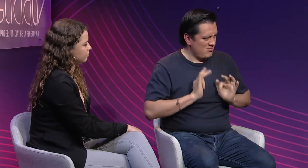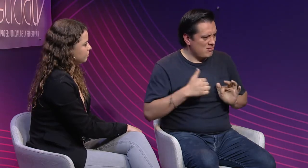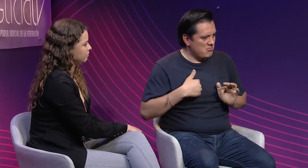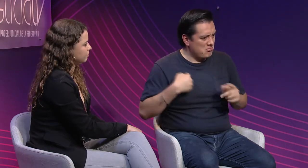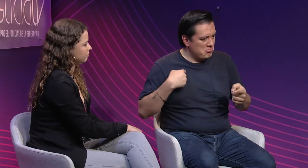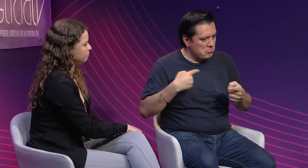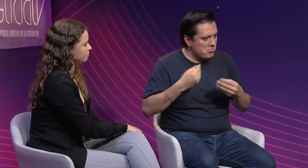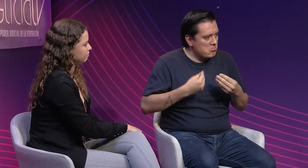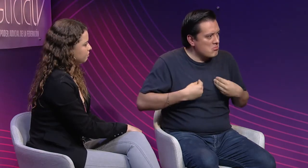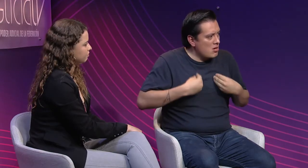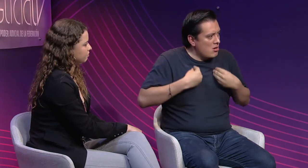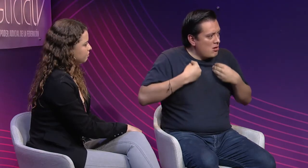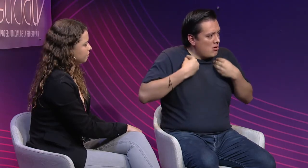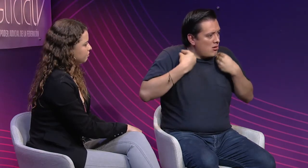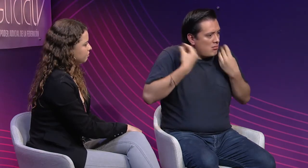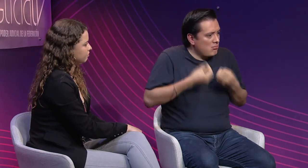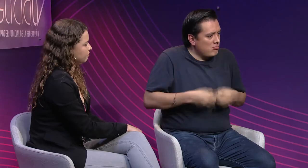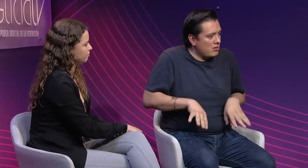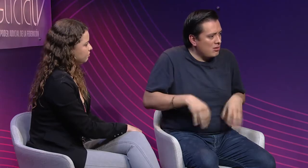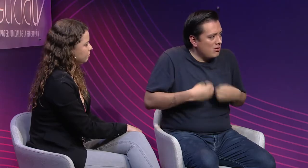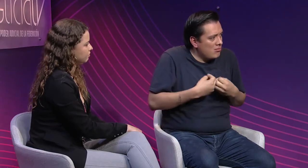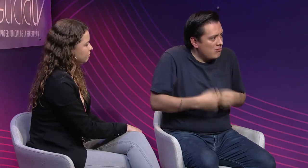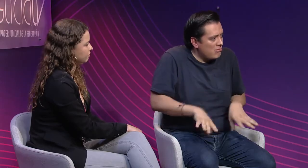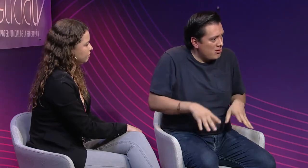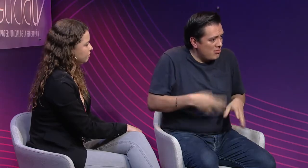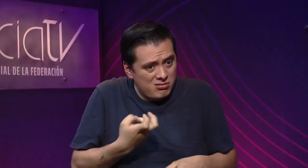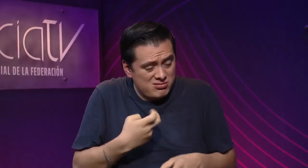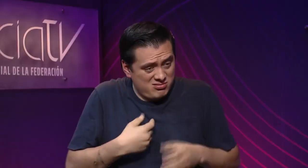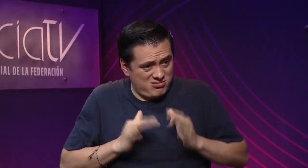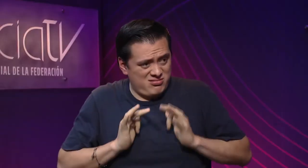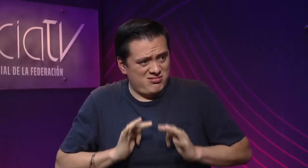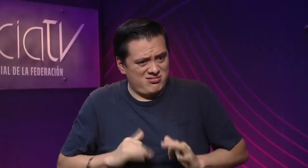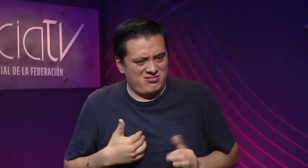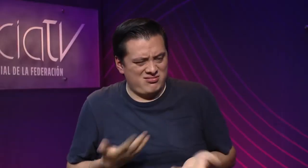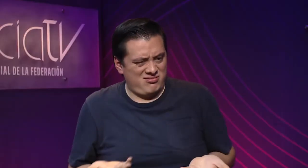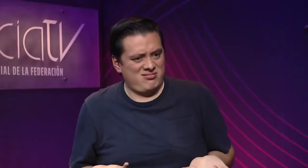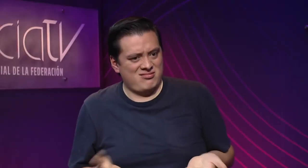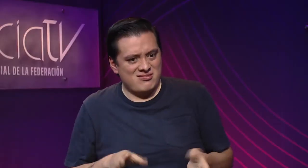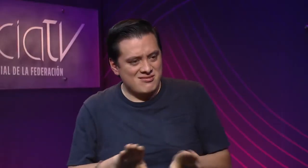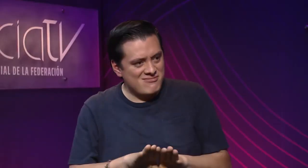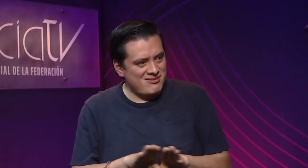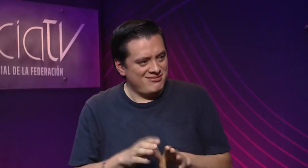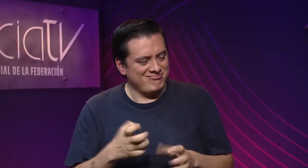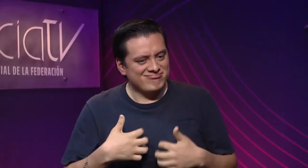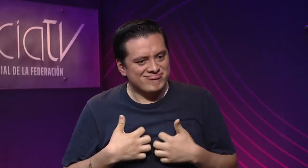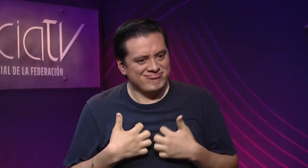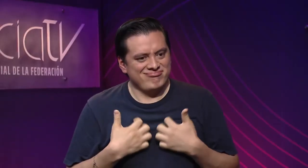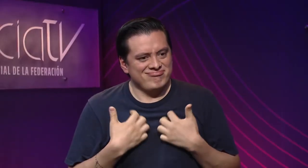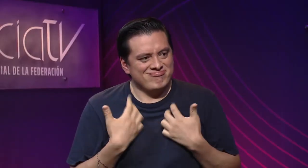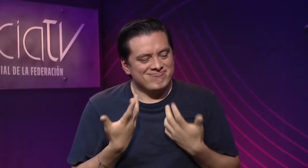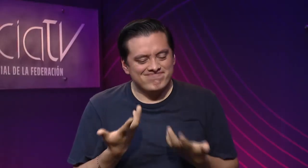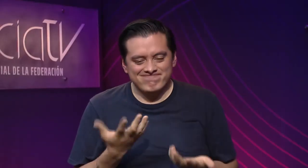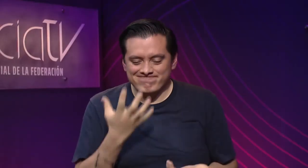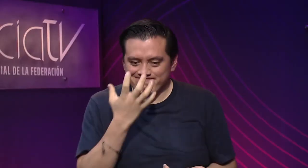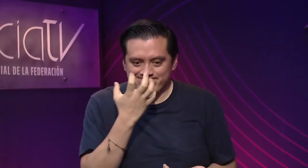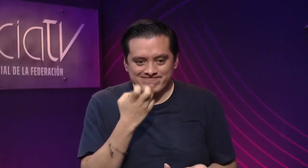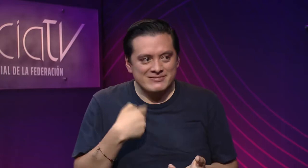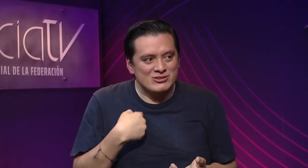¿cómo? ¿Ten calma? Si llevo aquí tanto tiempo y no voy a dejar mi vida perdida en este espacio, no puedo tener calma. Y eso era algo que me